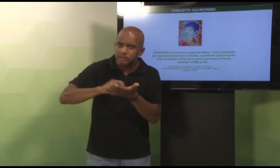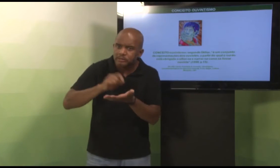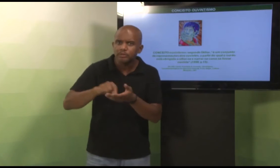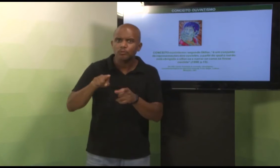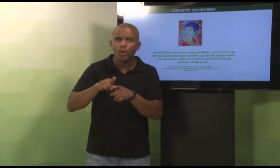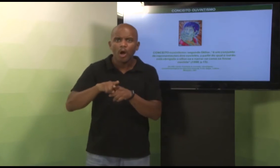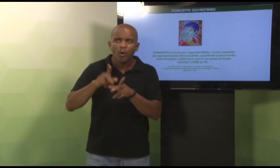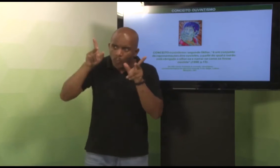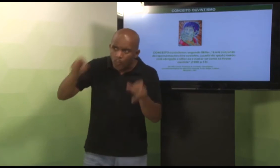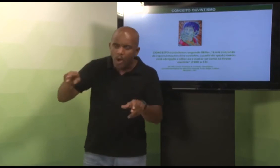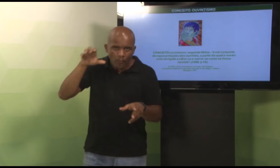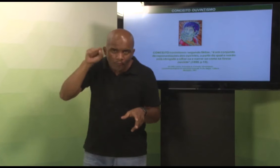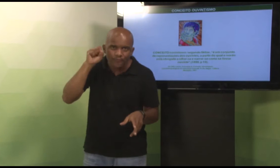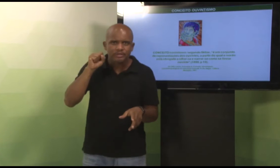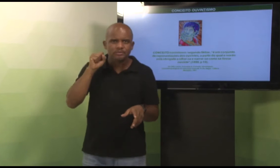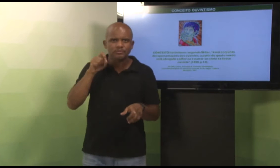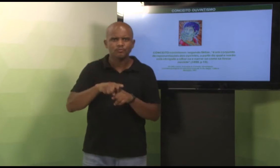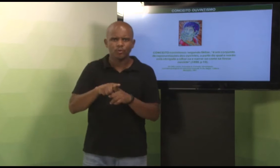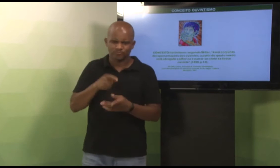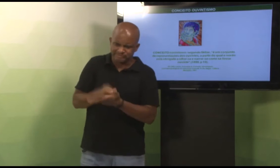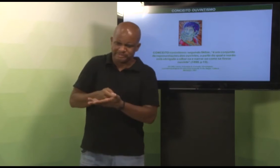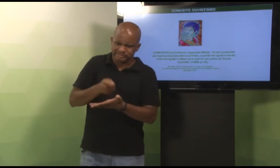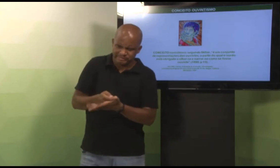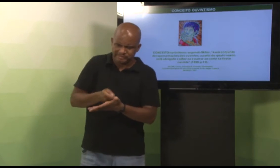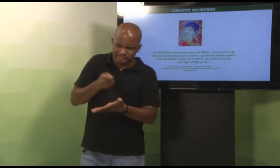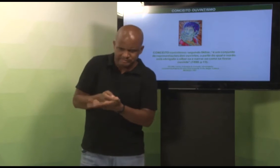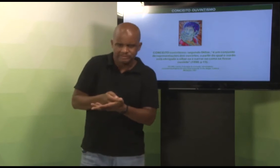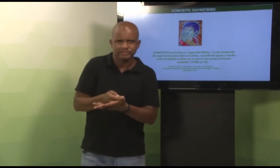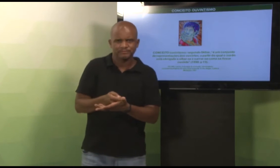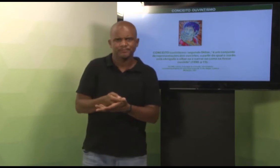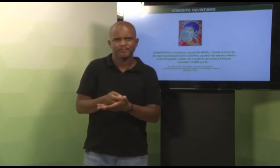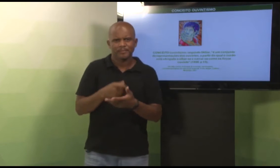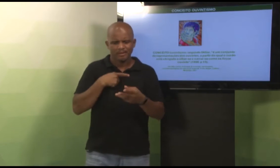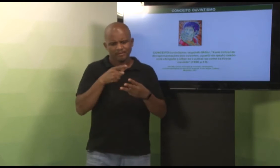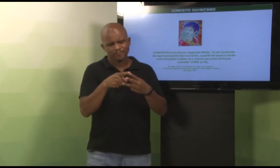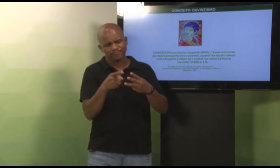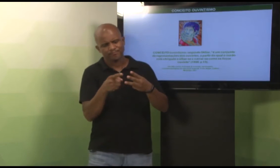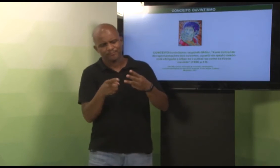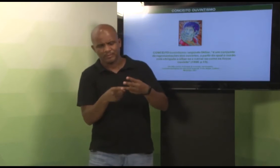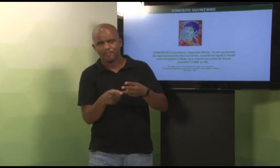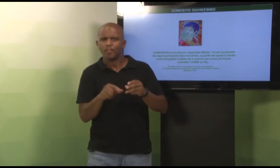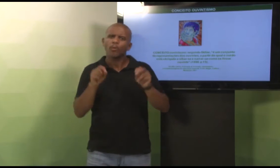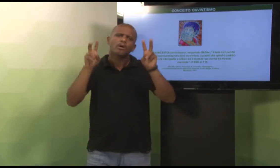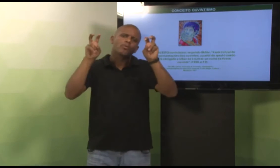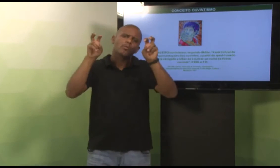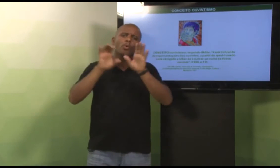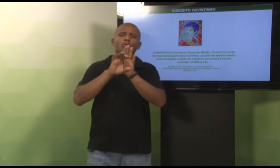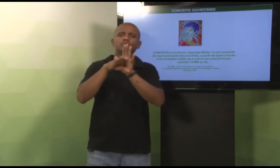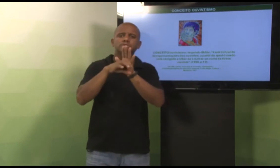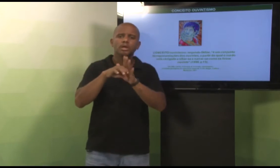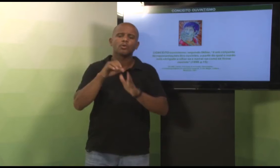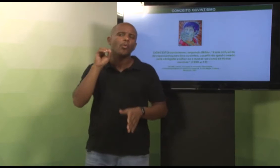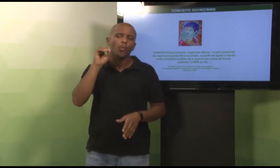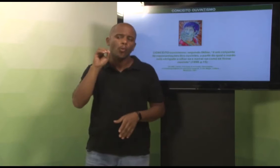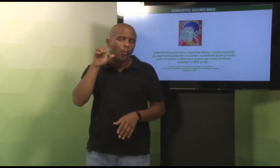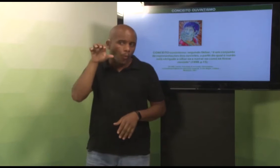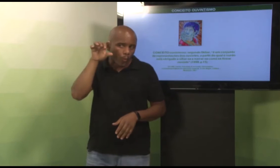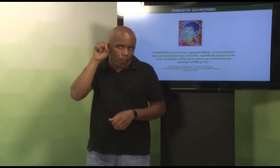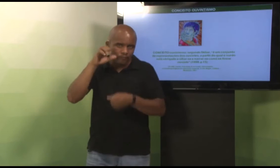desenvolva. Contudo, os ouvintes acreditam ainda que seja por meio da oralização, da imposição da oralização para que ele desenvolva. Aqui nós